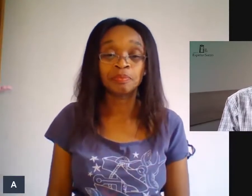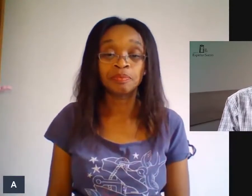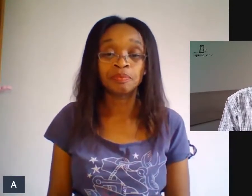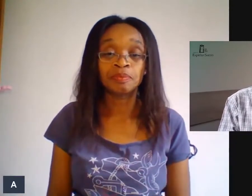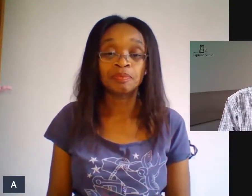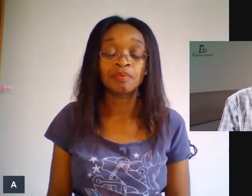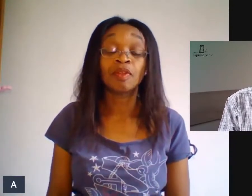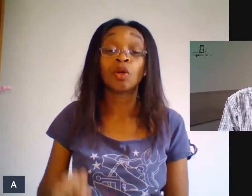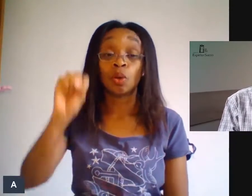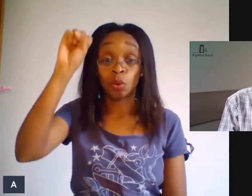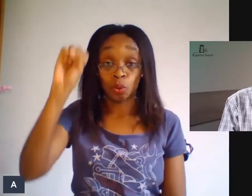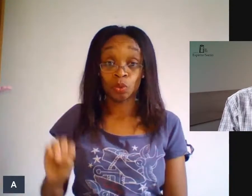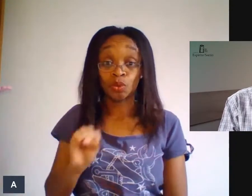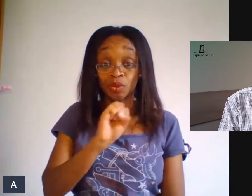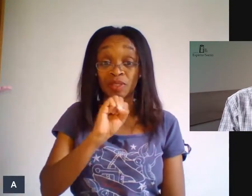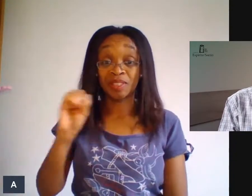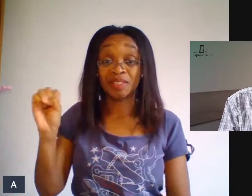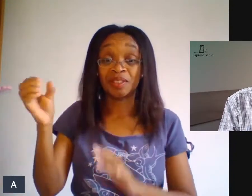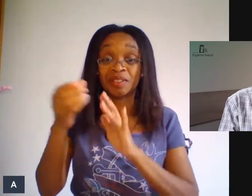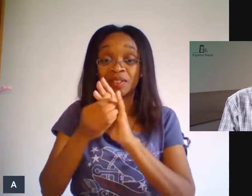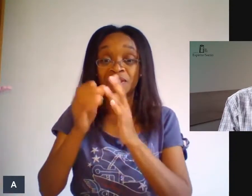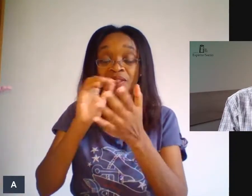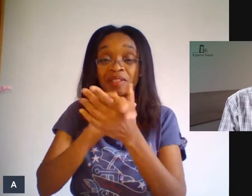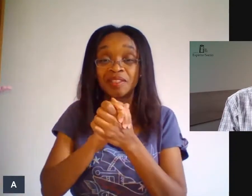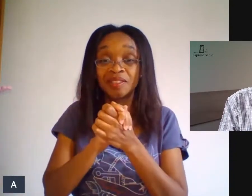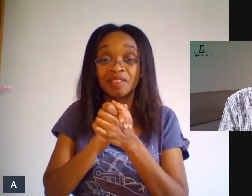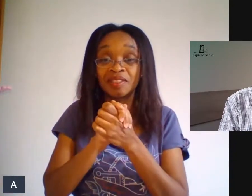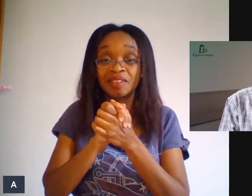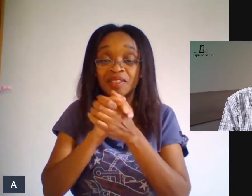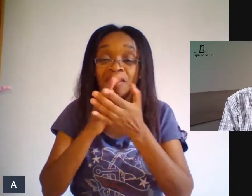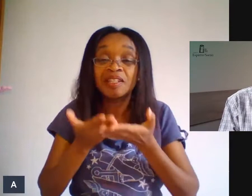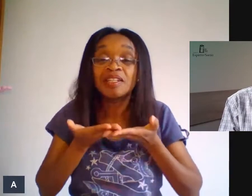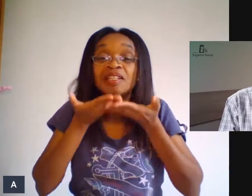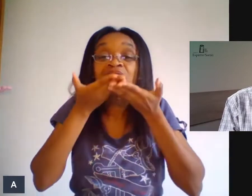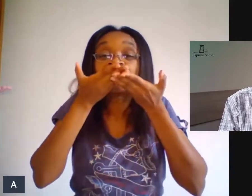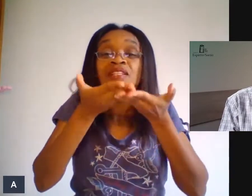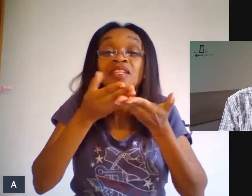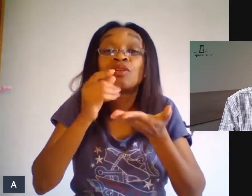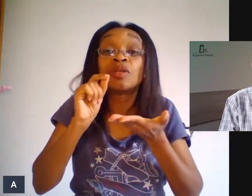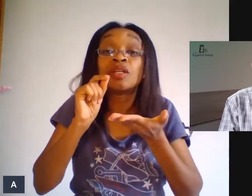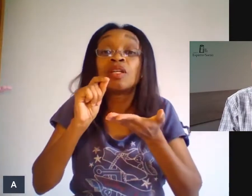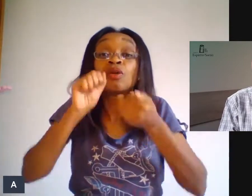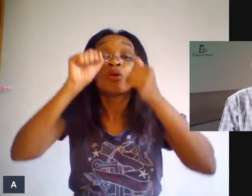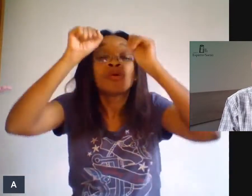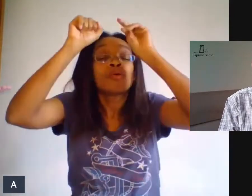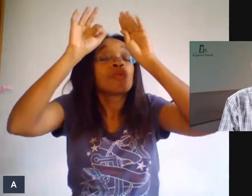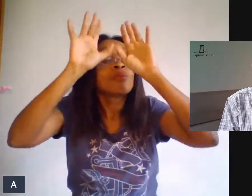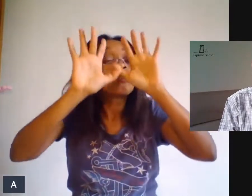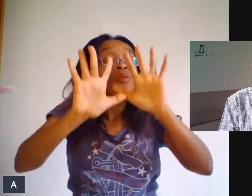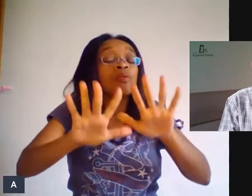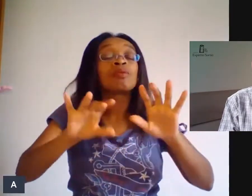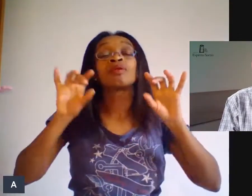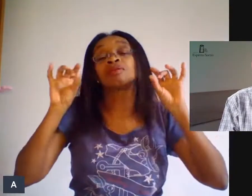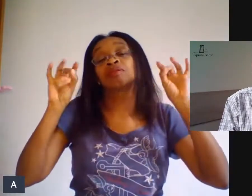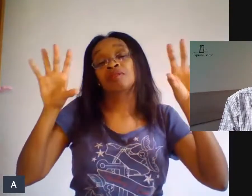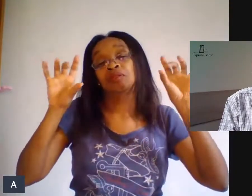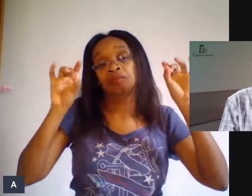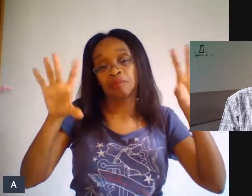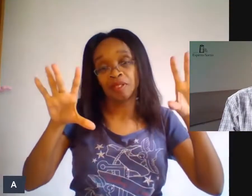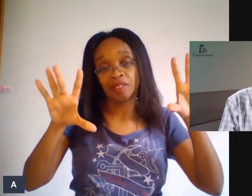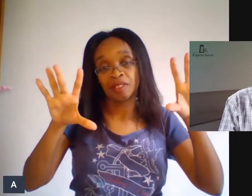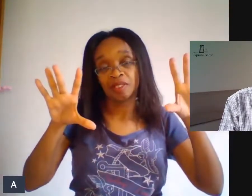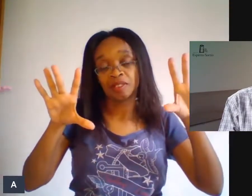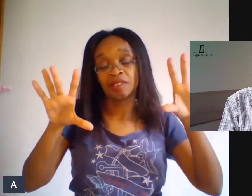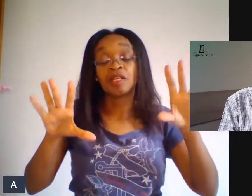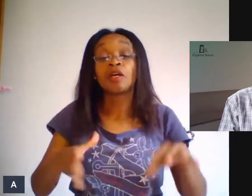o sacramento do matrimônio dá aos esposos uma graça especial para serem fiéis um